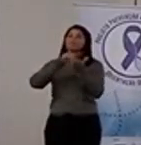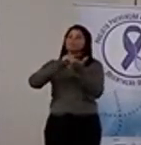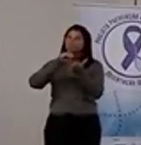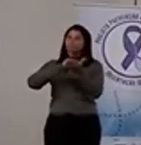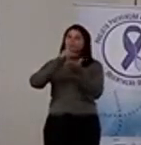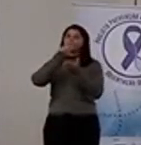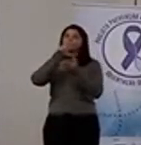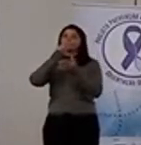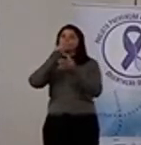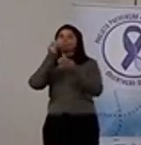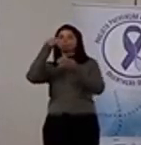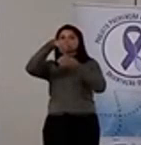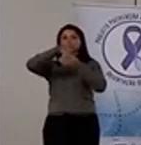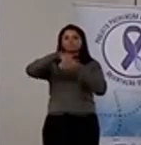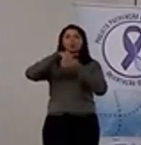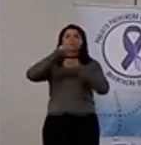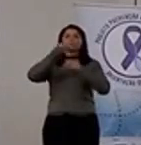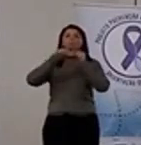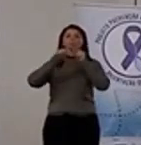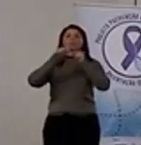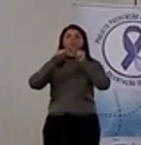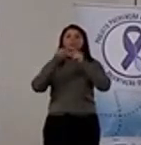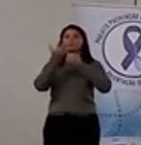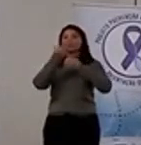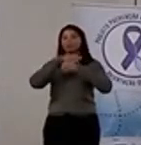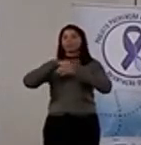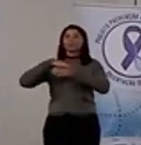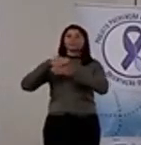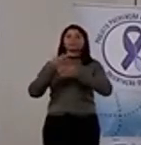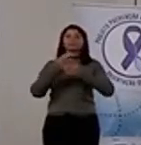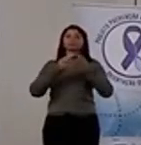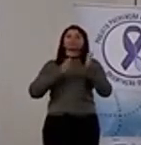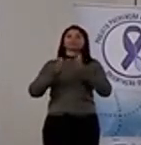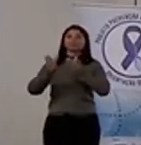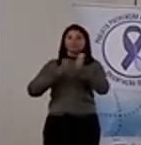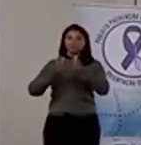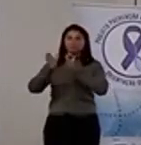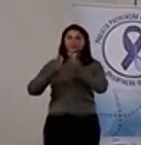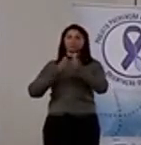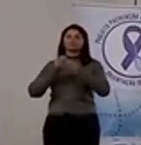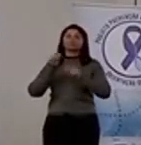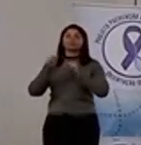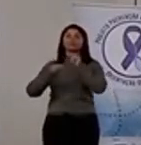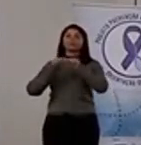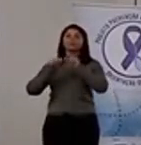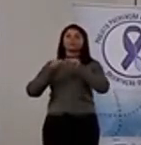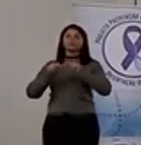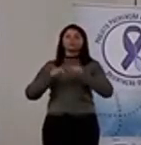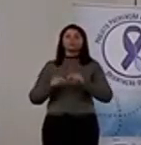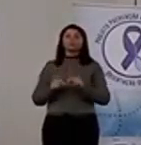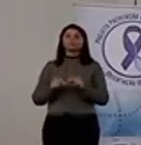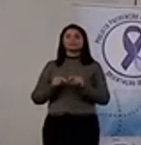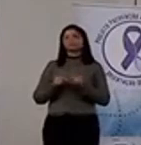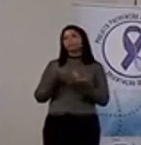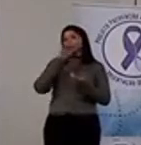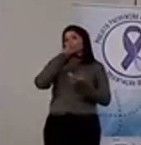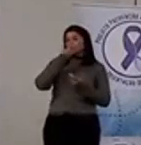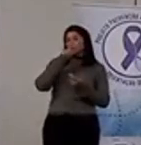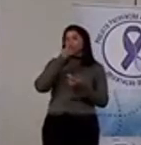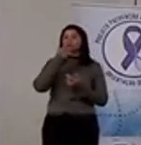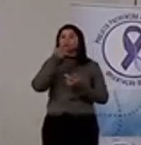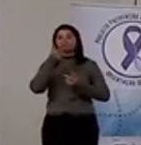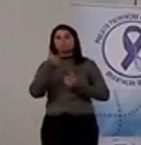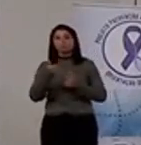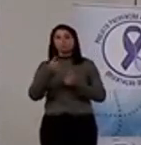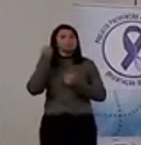durante a gravidez. Por isso que é importante sempre ver no laudo obstétrico, né? Se ele fala, não, a quantidade de líquido amniótico está boa, isso é